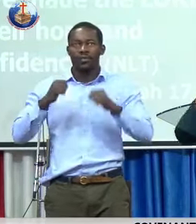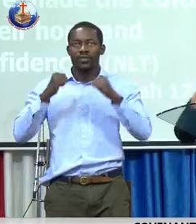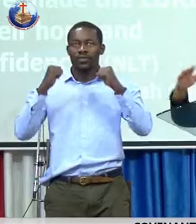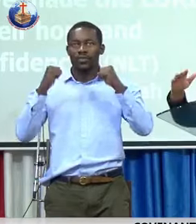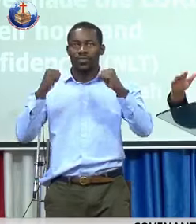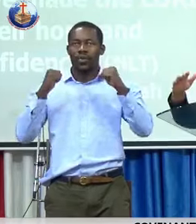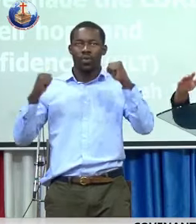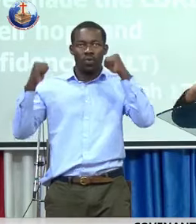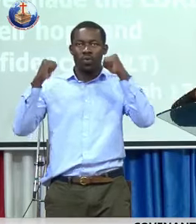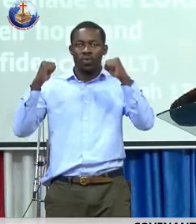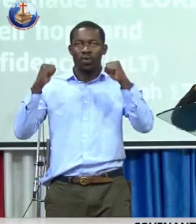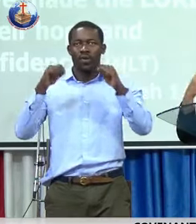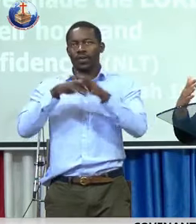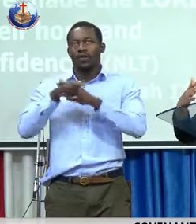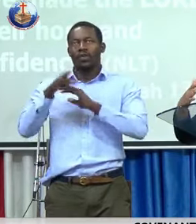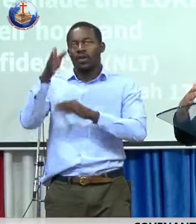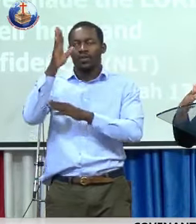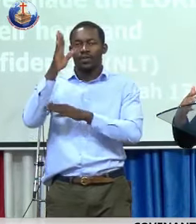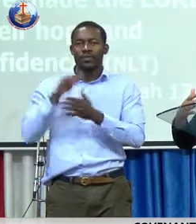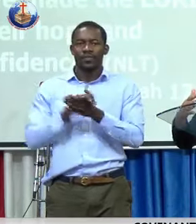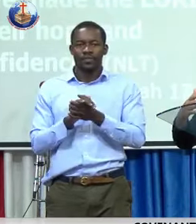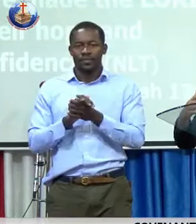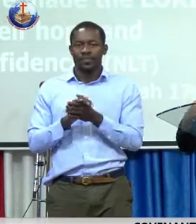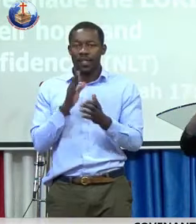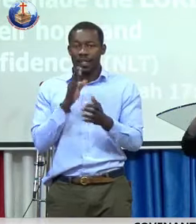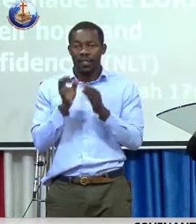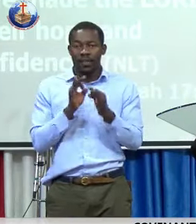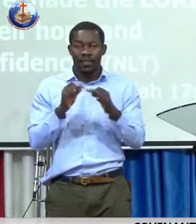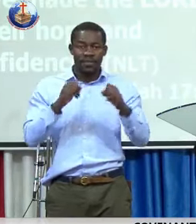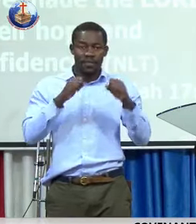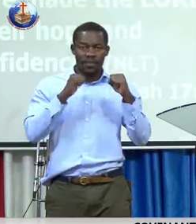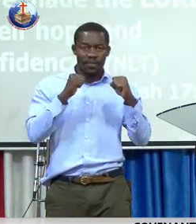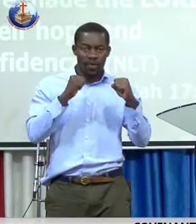capabilities and confident in their money and confident in their influence, kwa